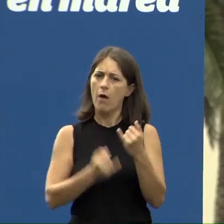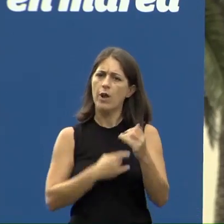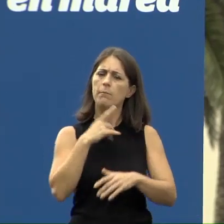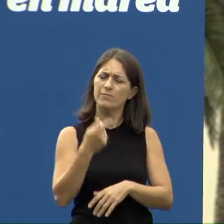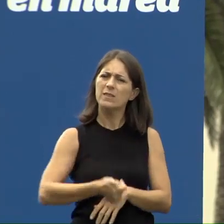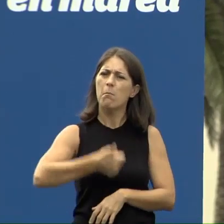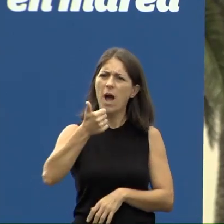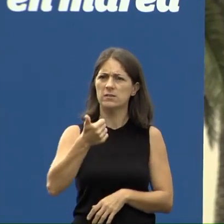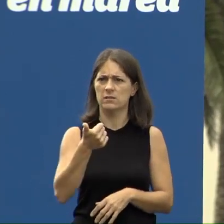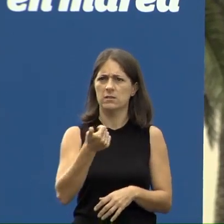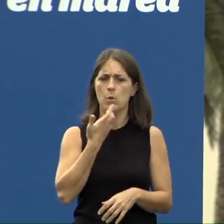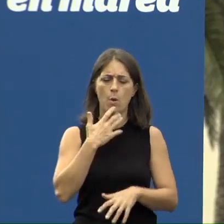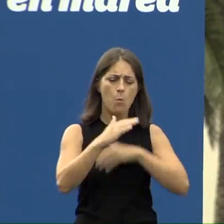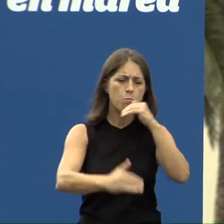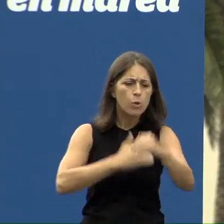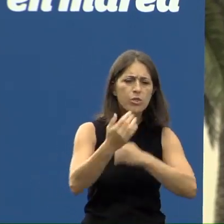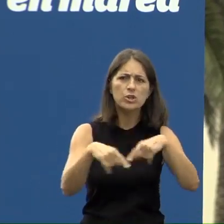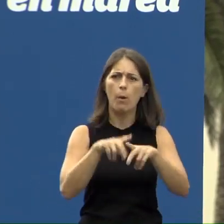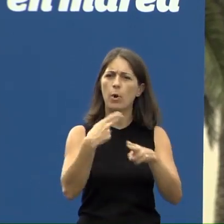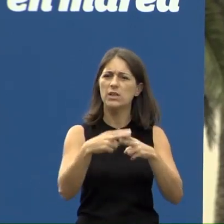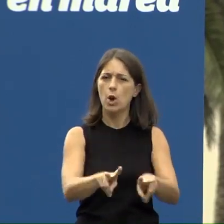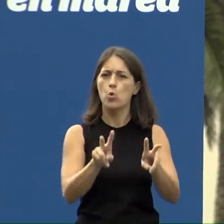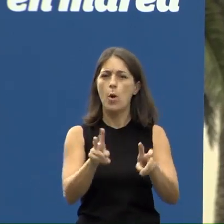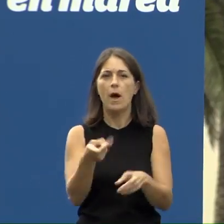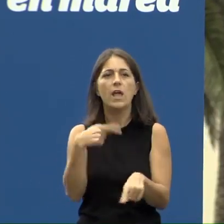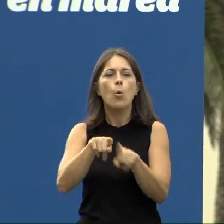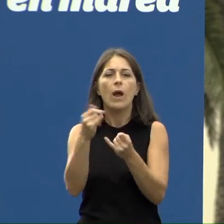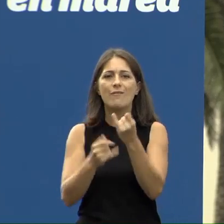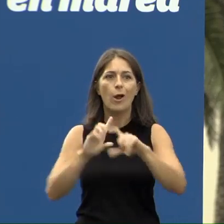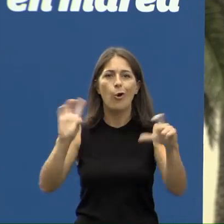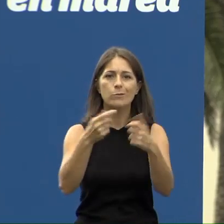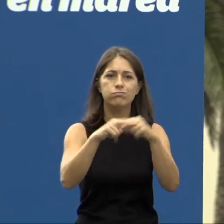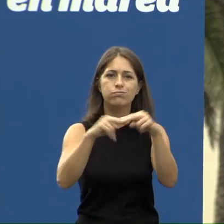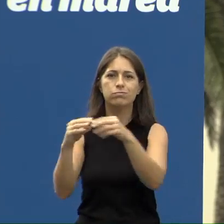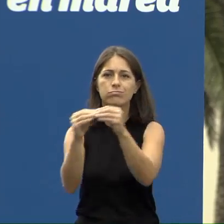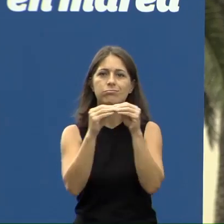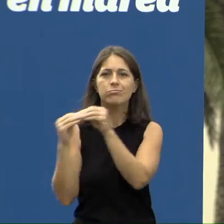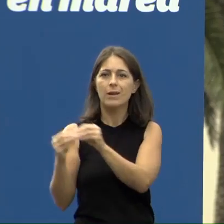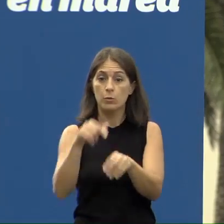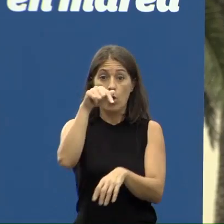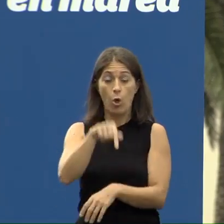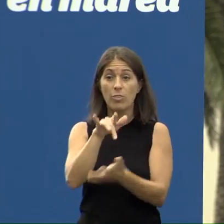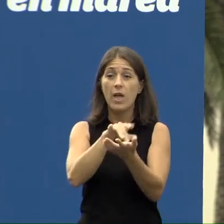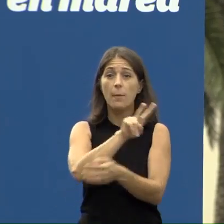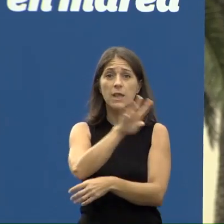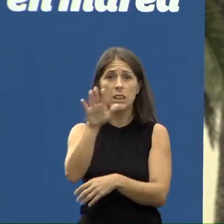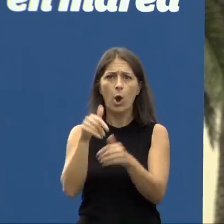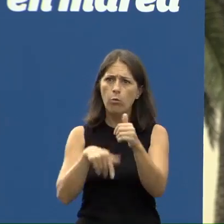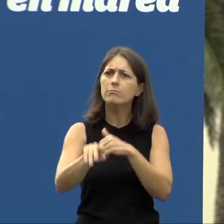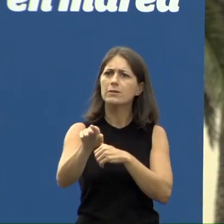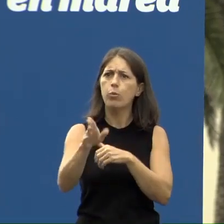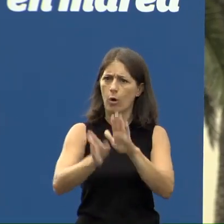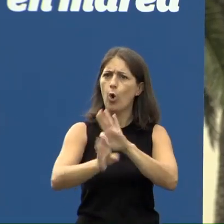facer política. Unha nova política de unha construción colectiva que vai trascender moito máis alá deste día 25.